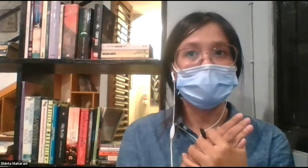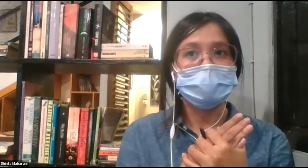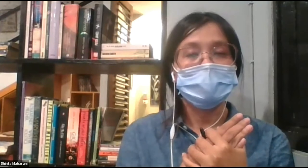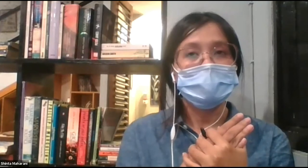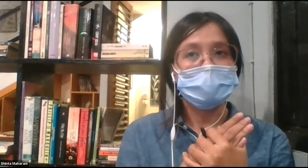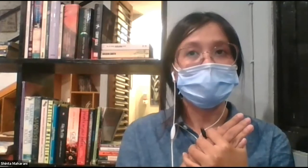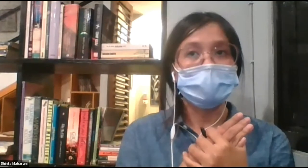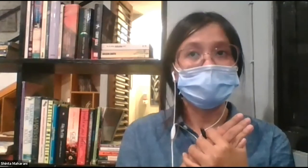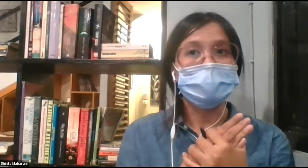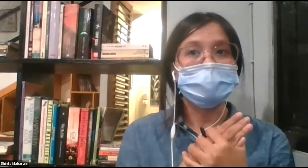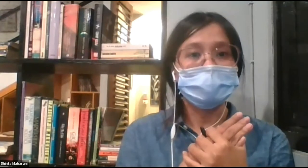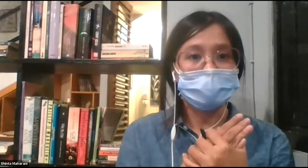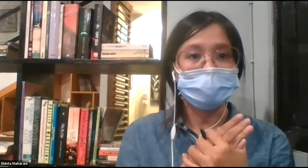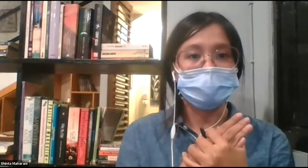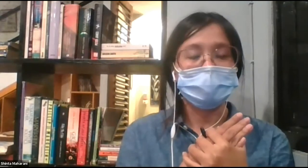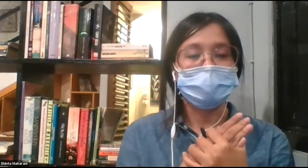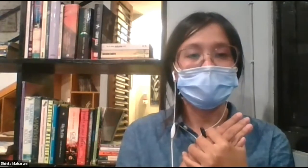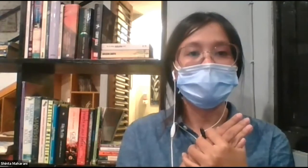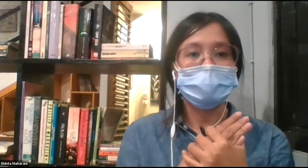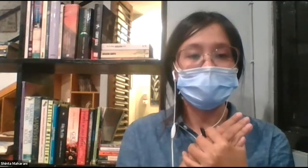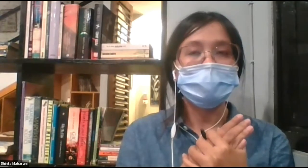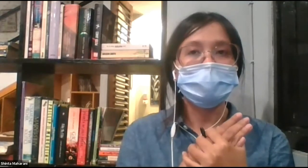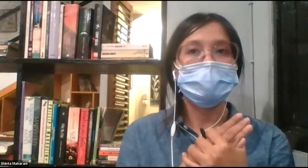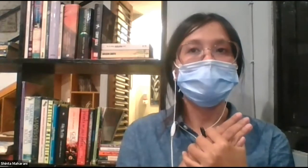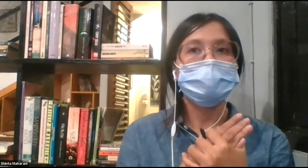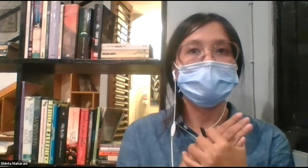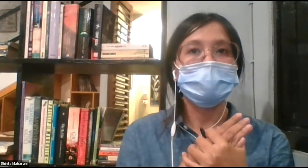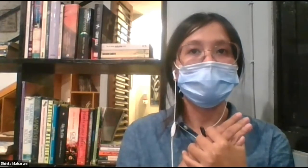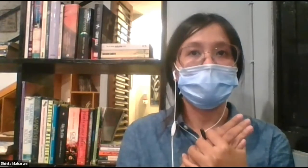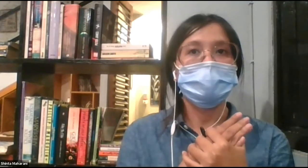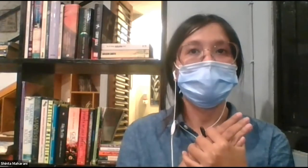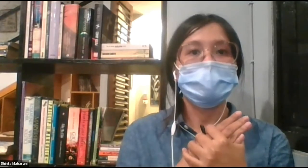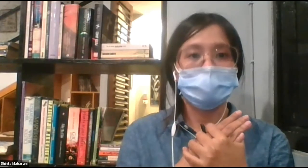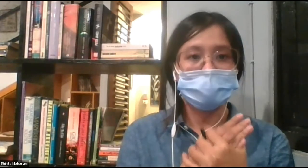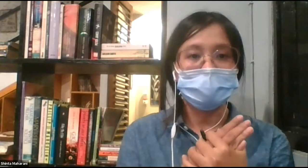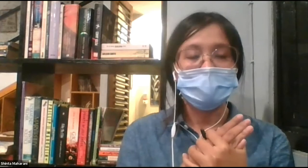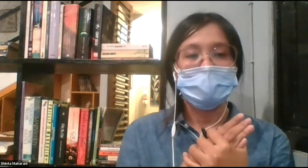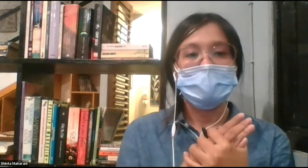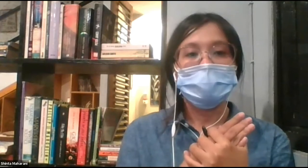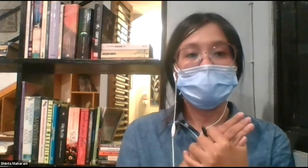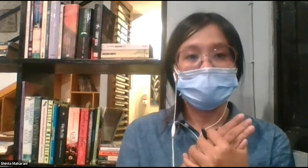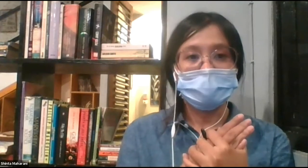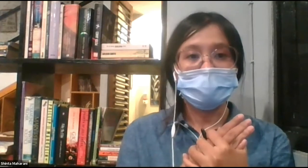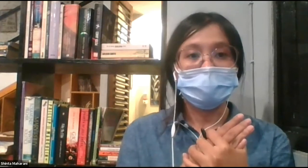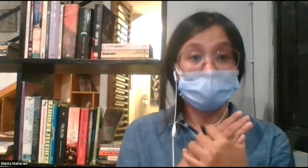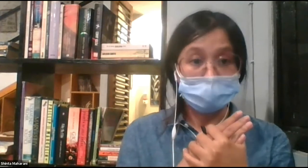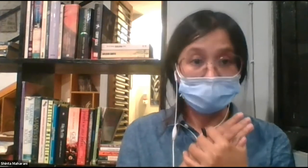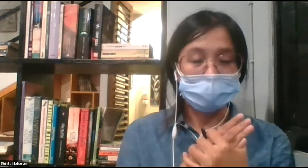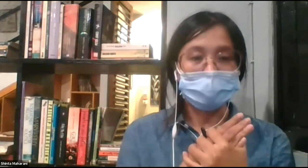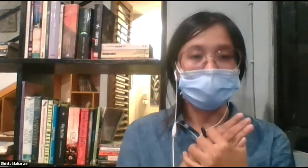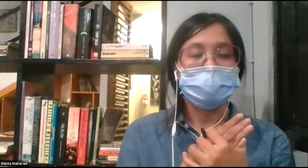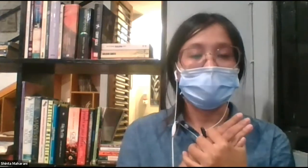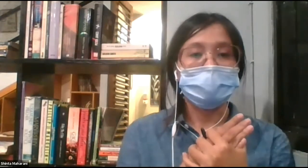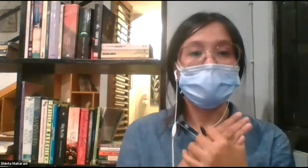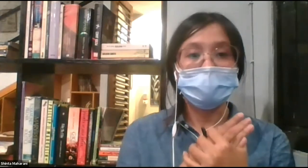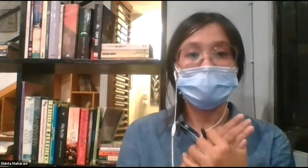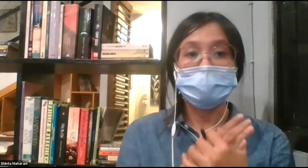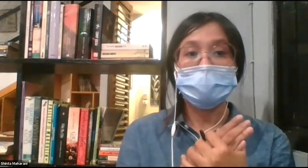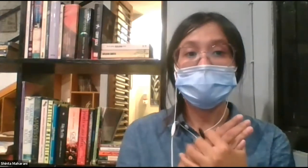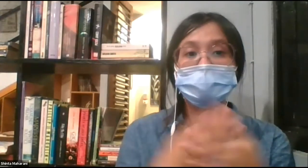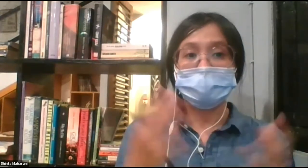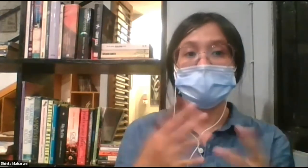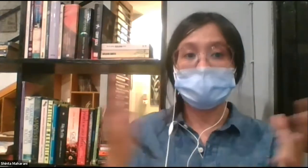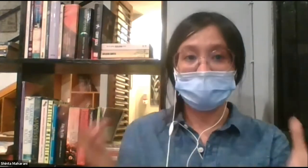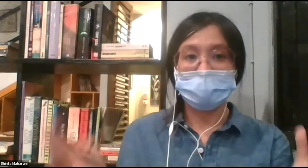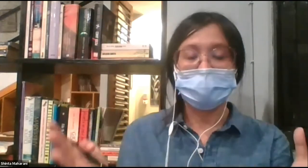tulisan-tulisan yang teman-teman hasilkan. Paling enggak kemudian publik itu mau membaca tulisan teman-teman itu, atau paling enggak